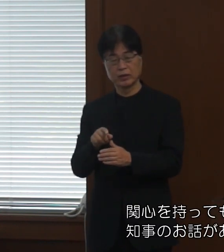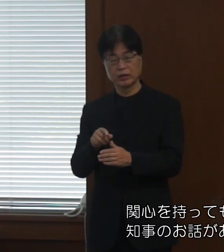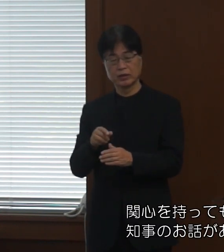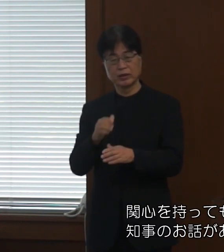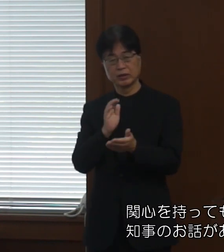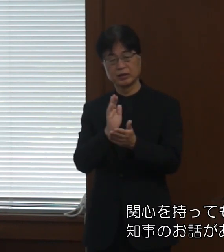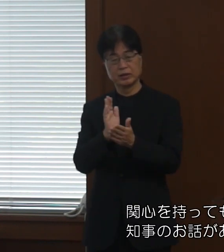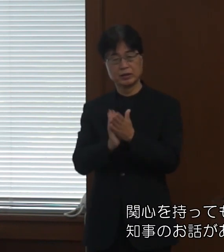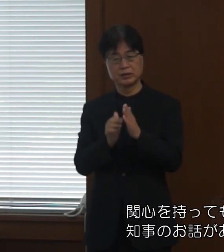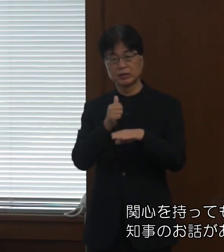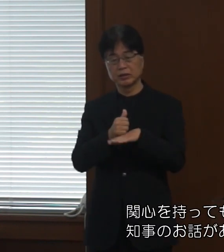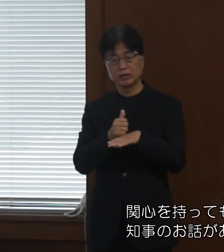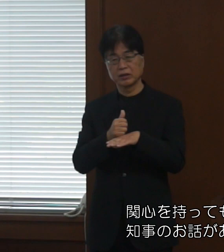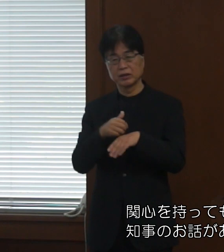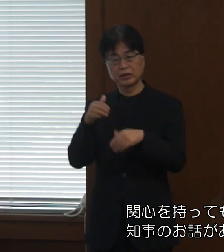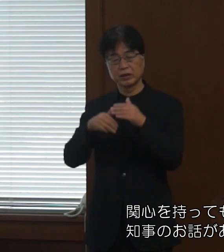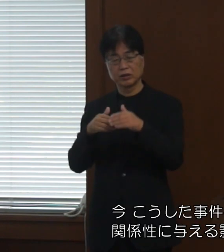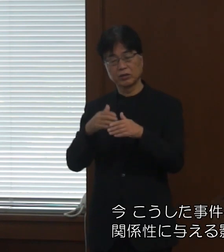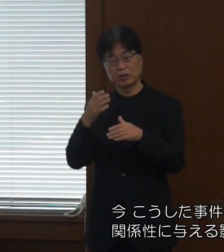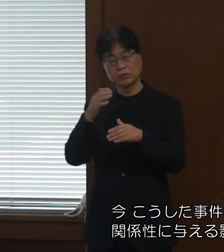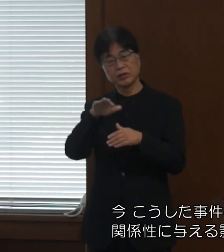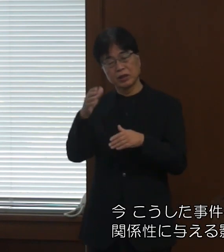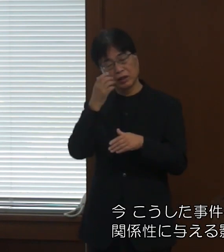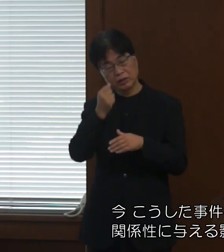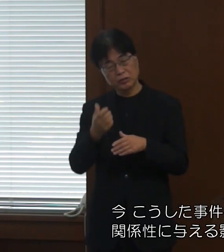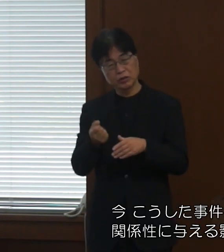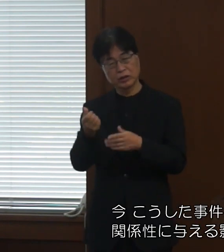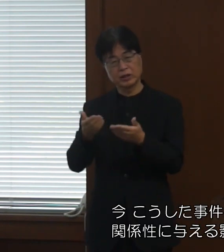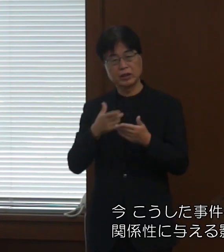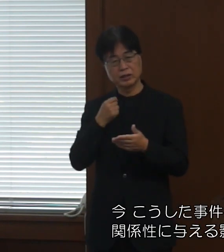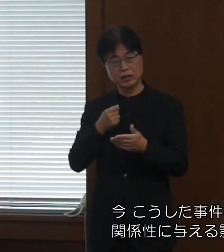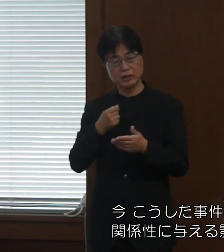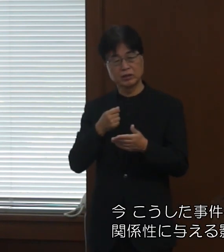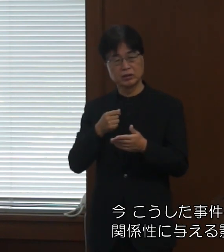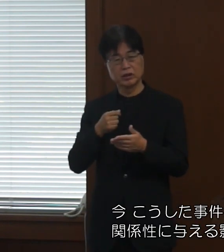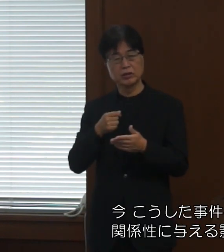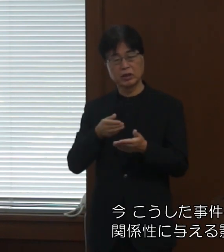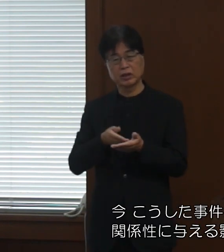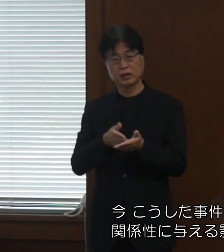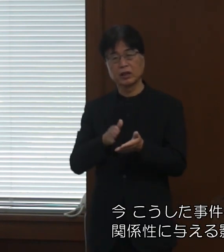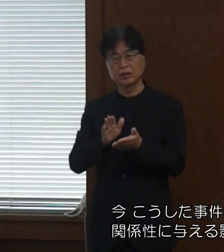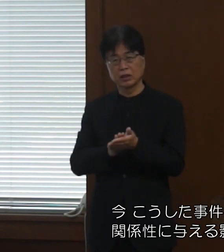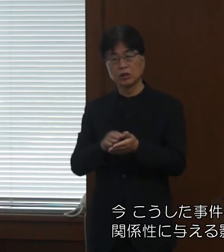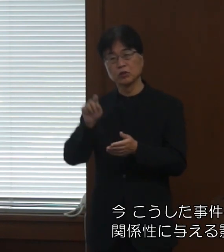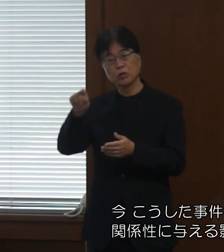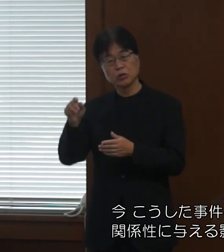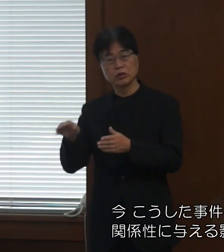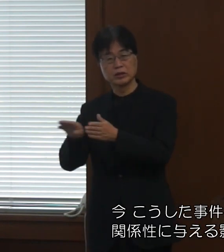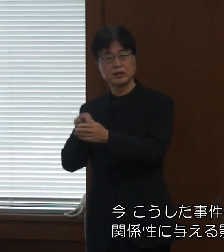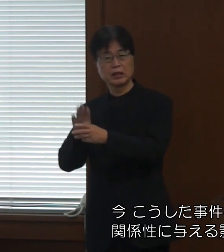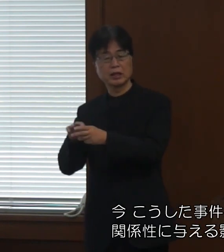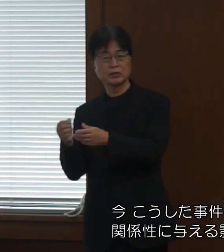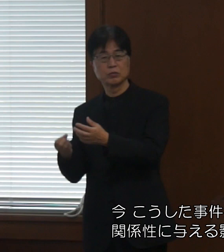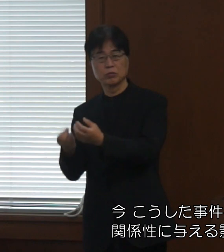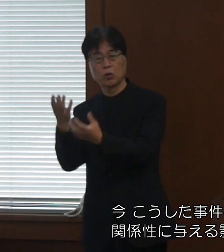お話ありましたけれどもこうした事件がその政治家とその